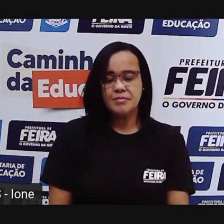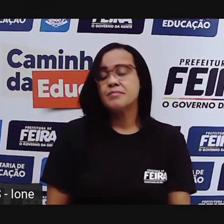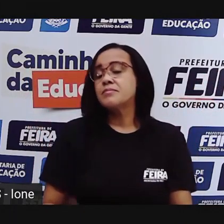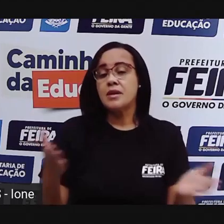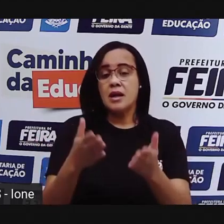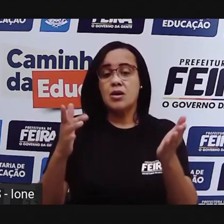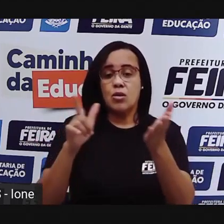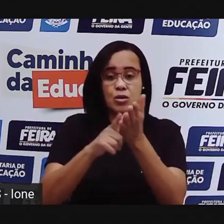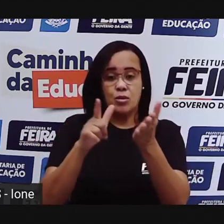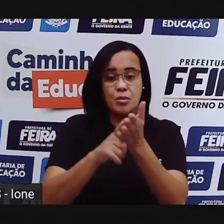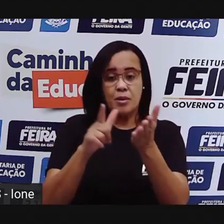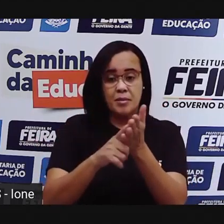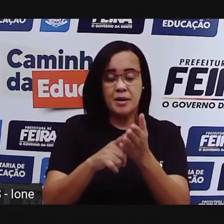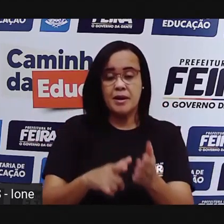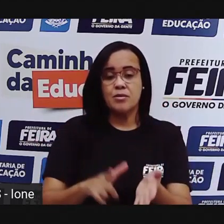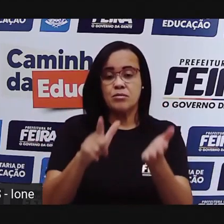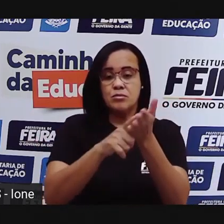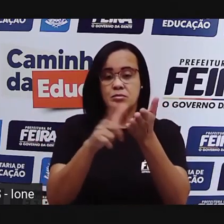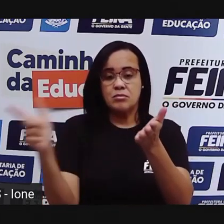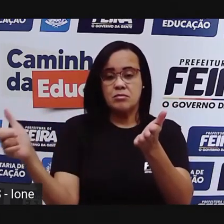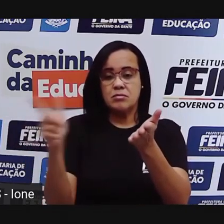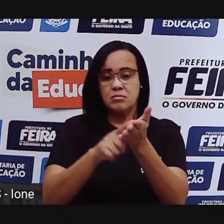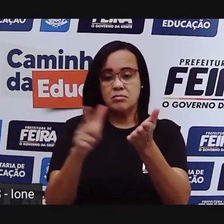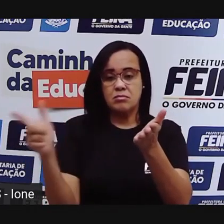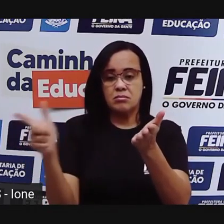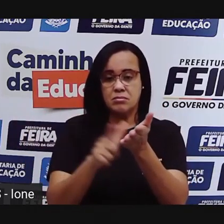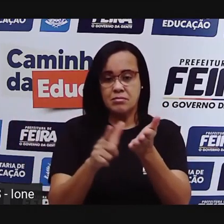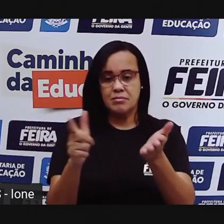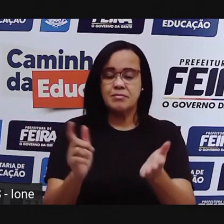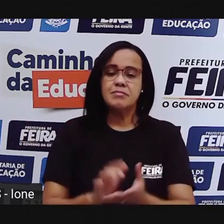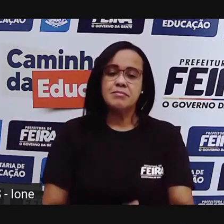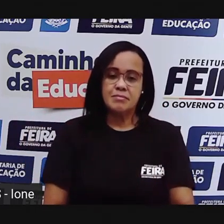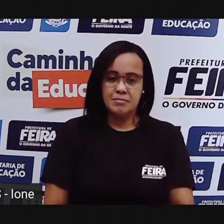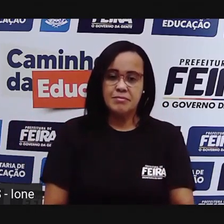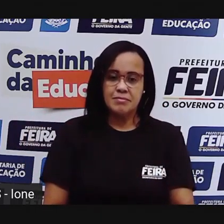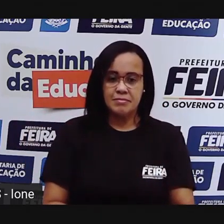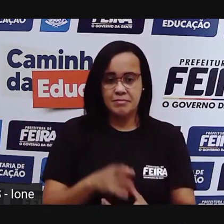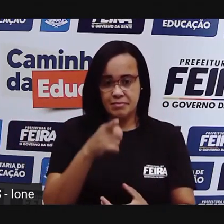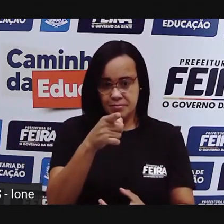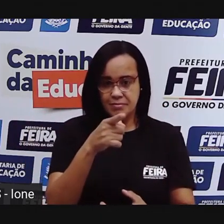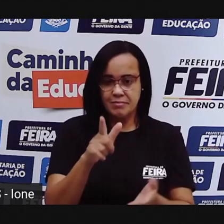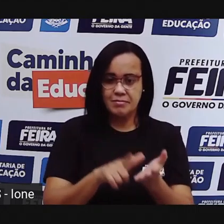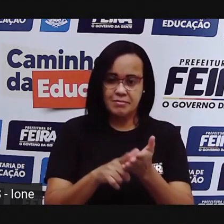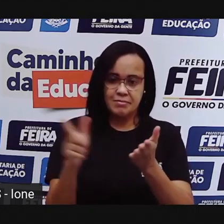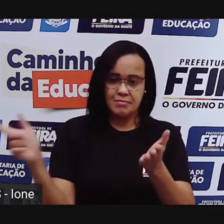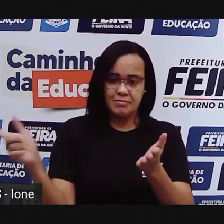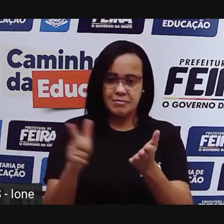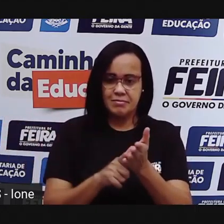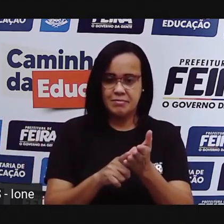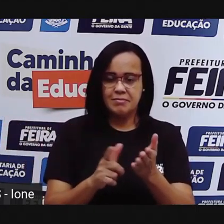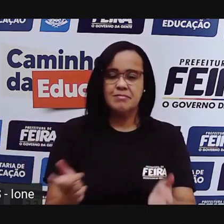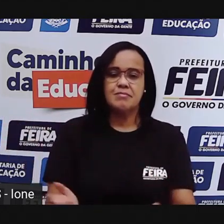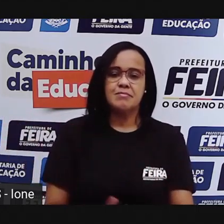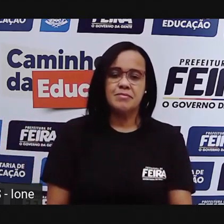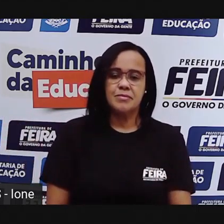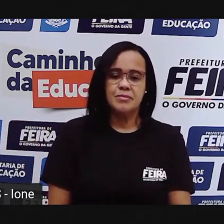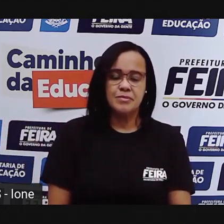Então, deixa esse daqui descansando aqui no cantinho. E vamos pegar uma folha de jornal.